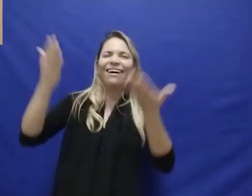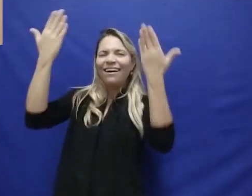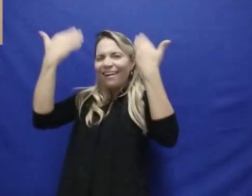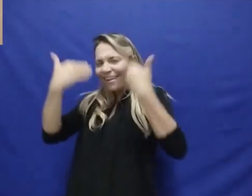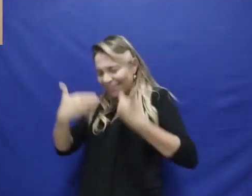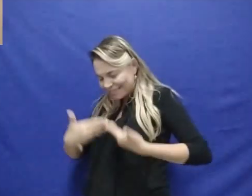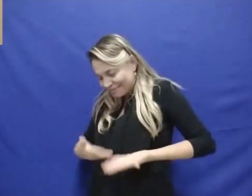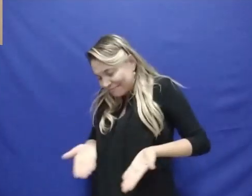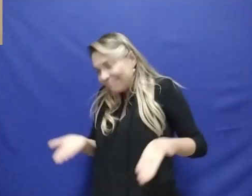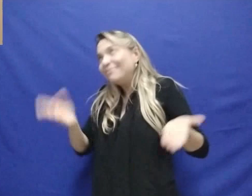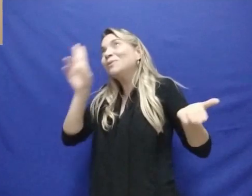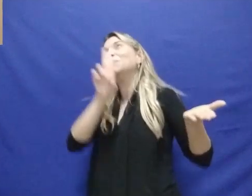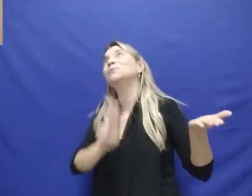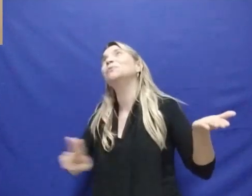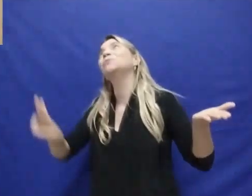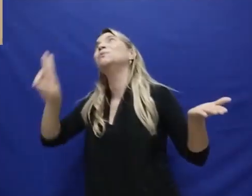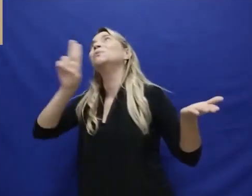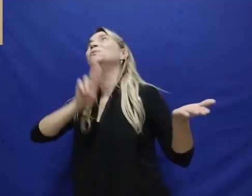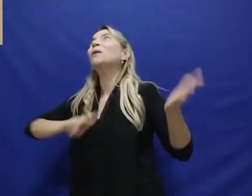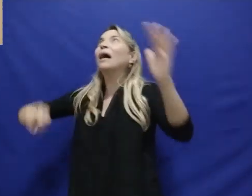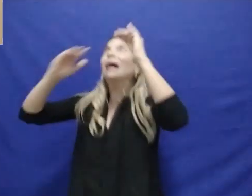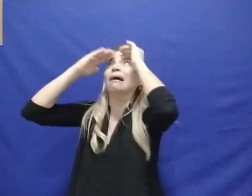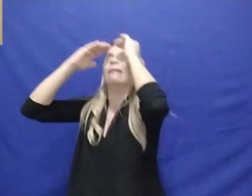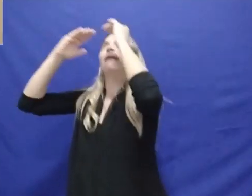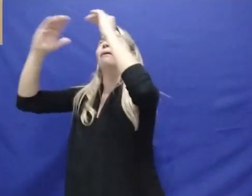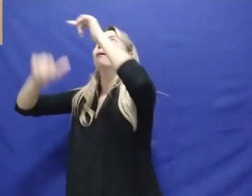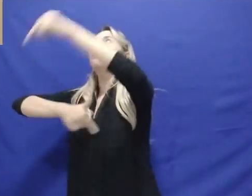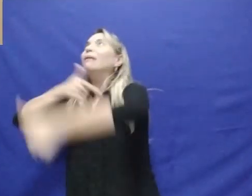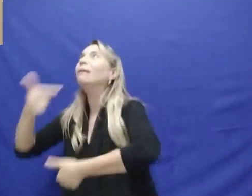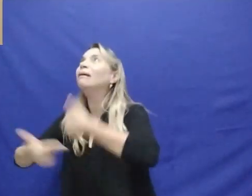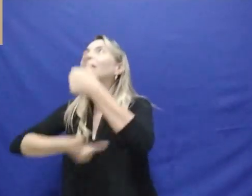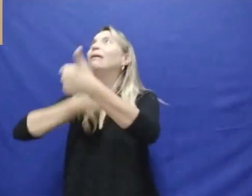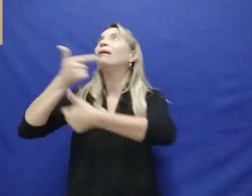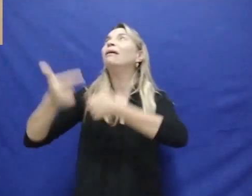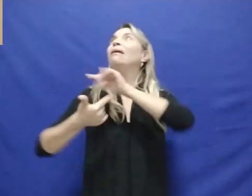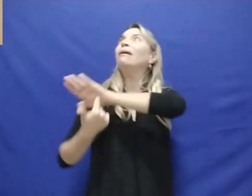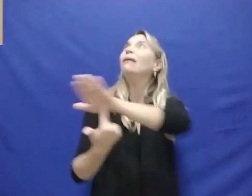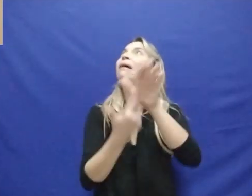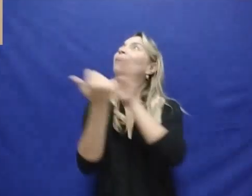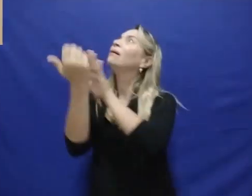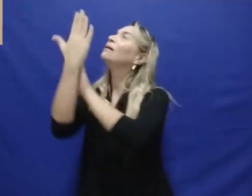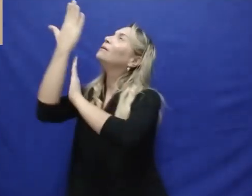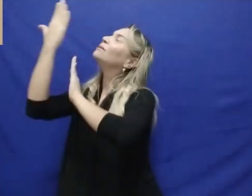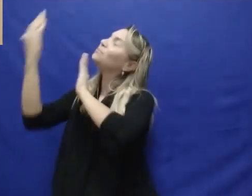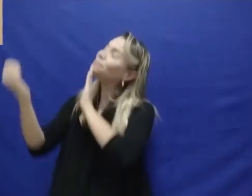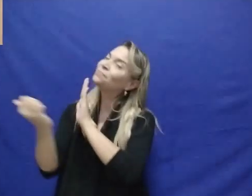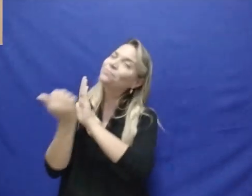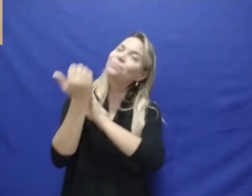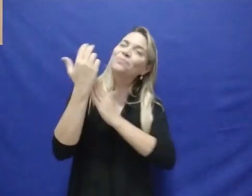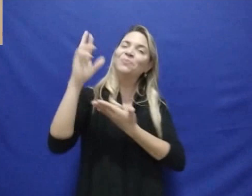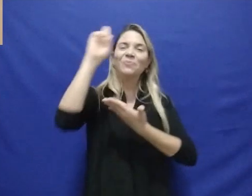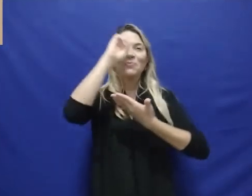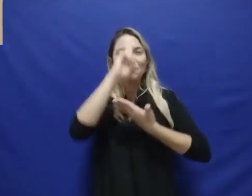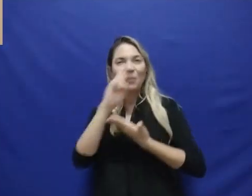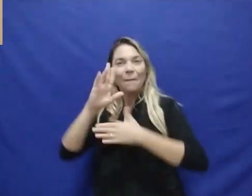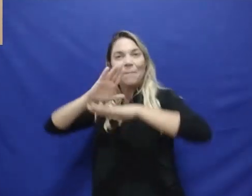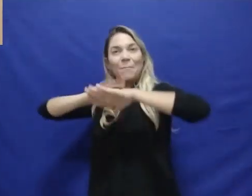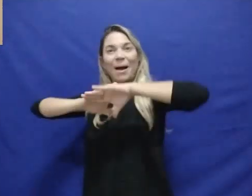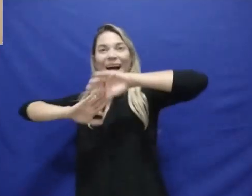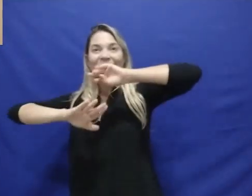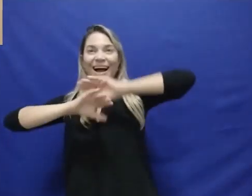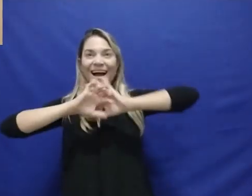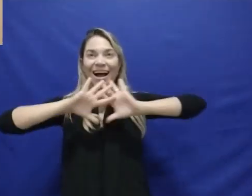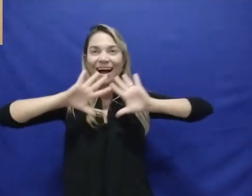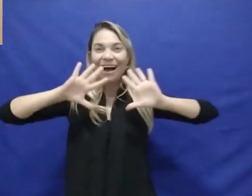Usa, Senhor, todo meu ser pra teu louvor.